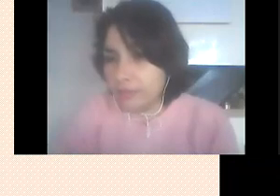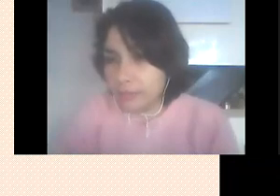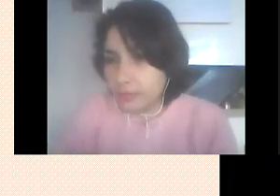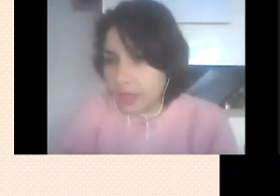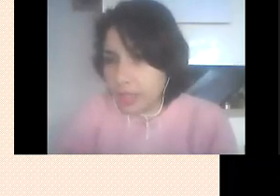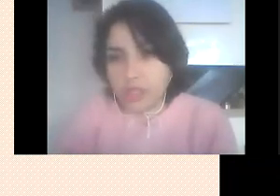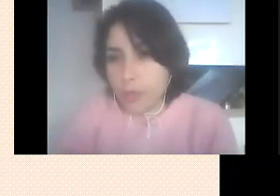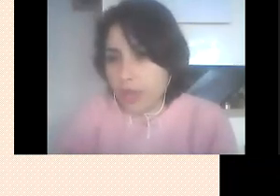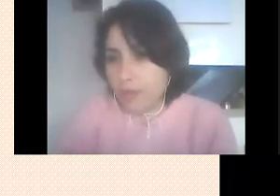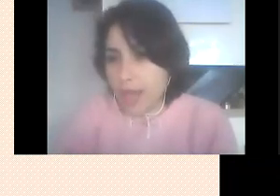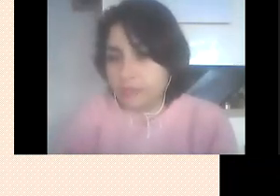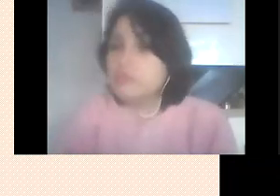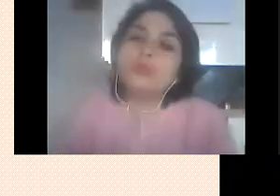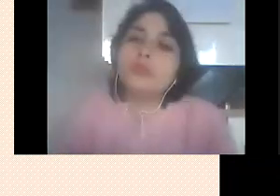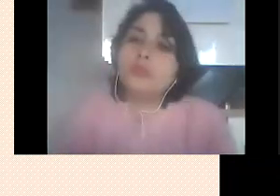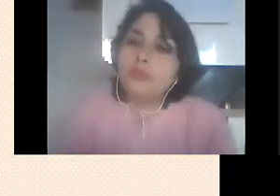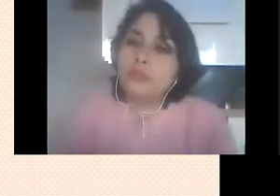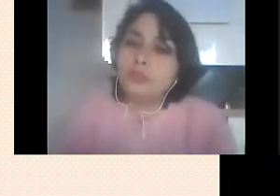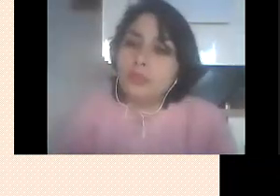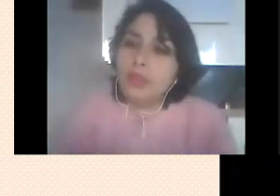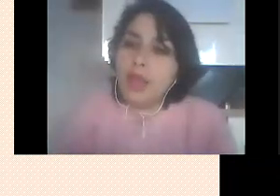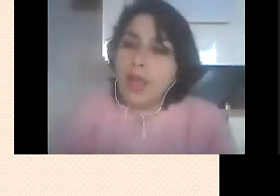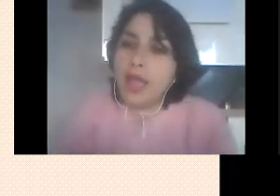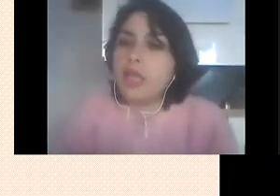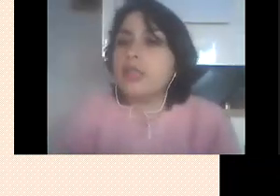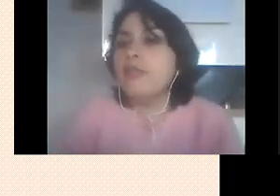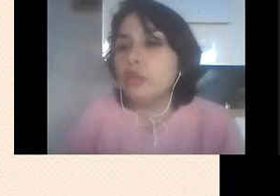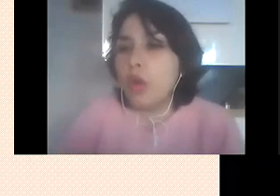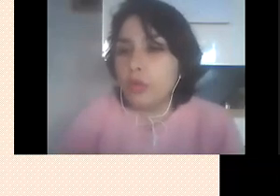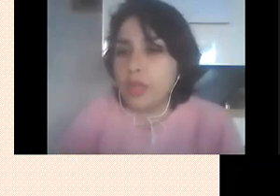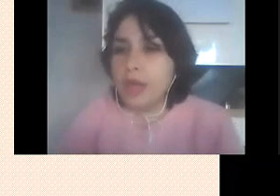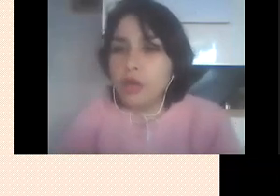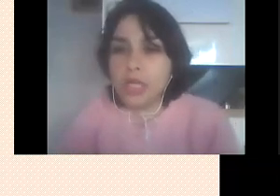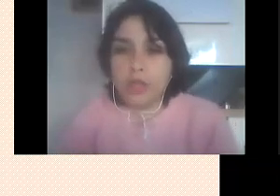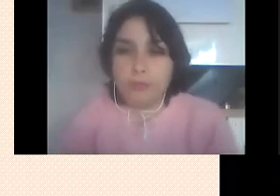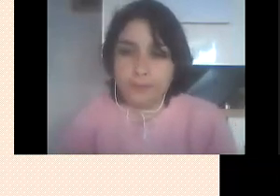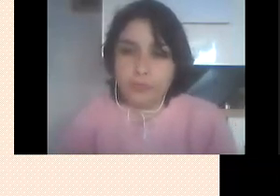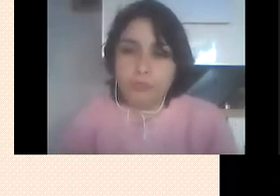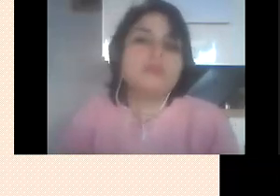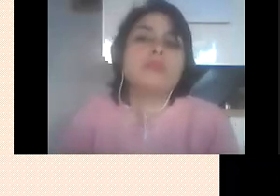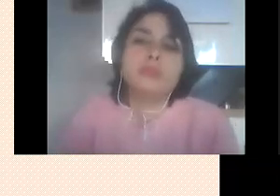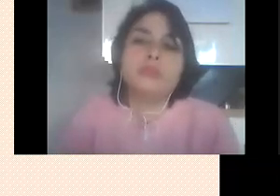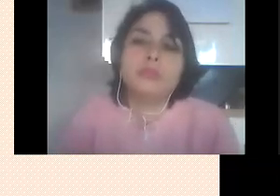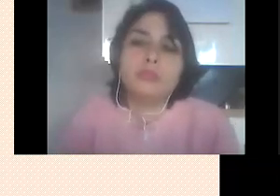rígido? ¿Que no se pueda doblar? Ahí estoy activando tu audio, dime algo rígido.